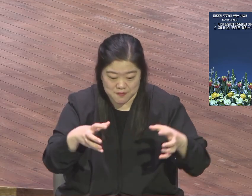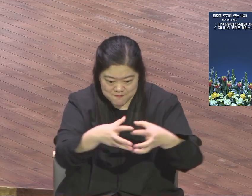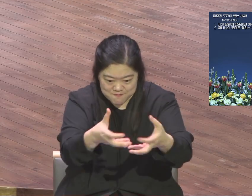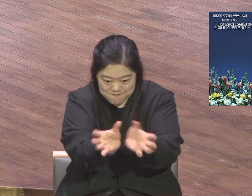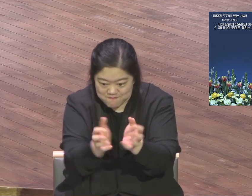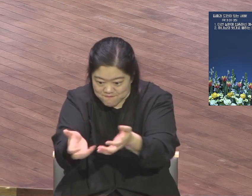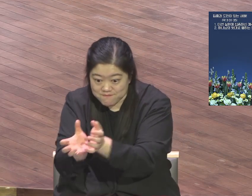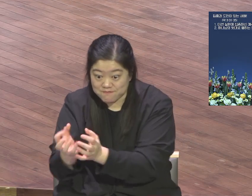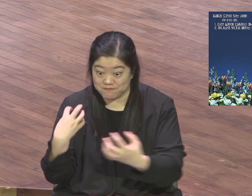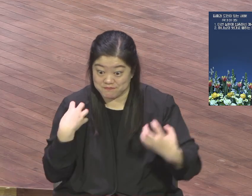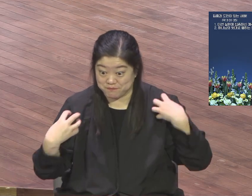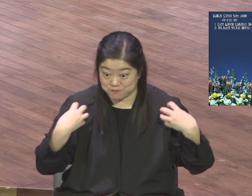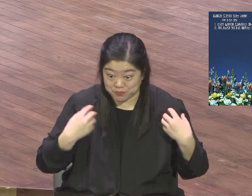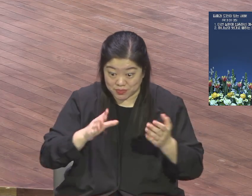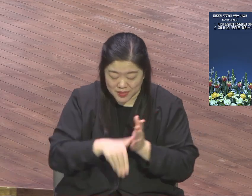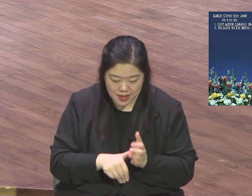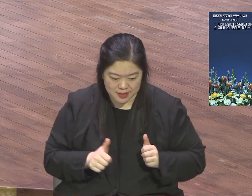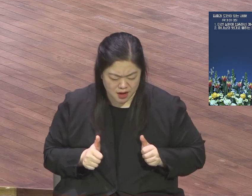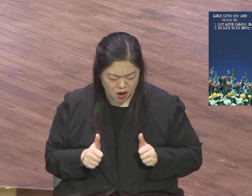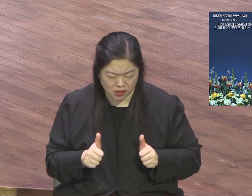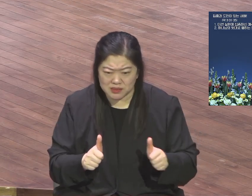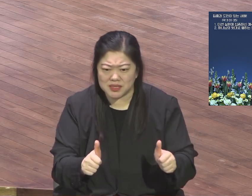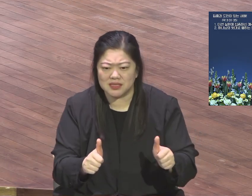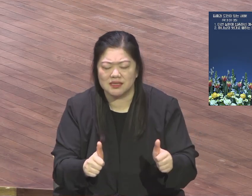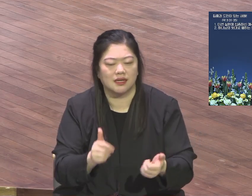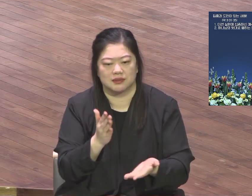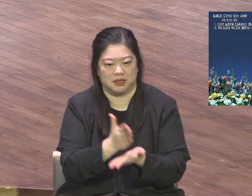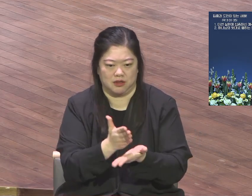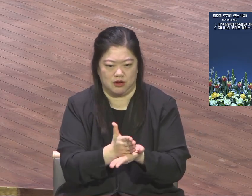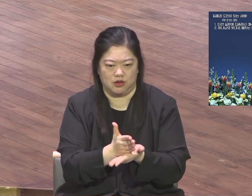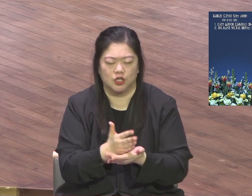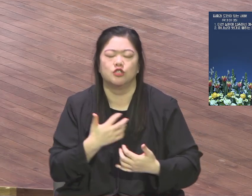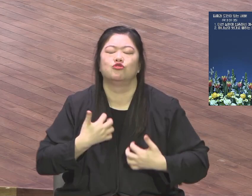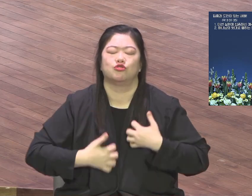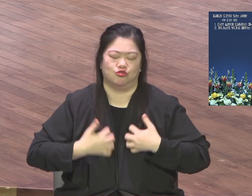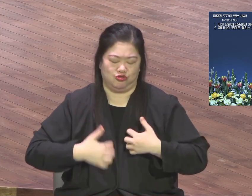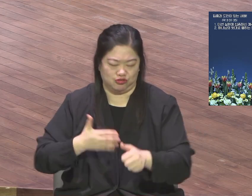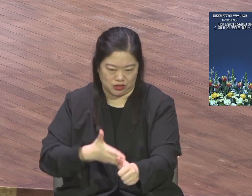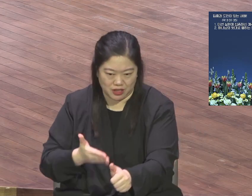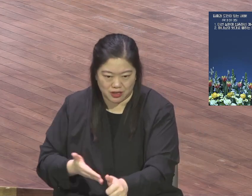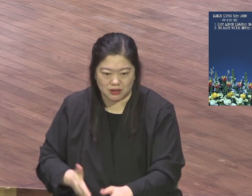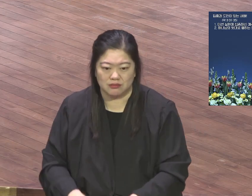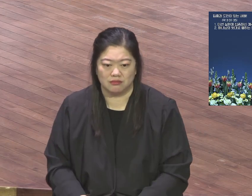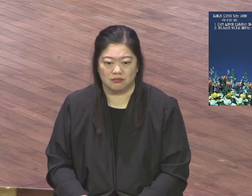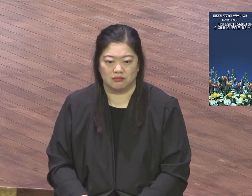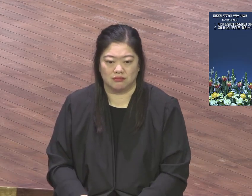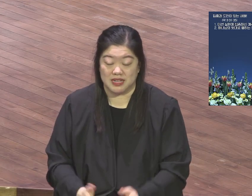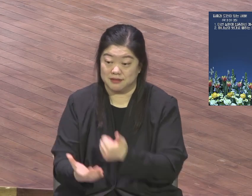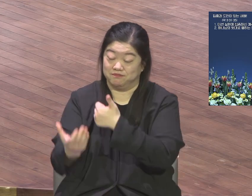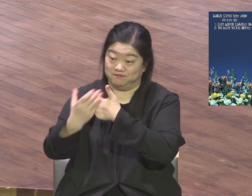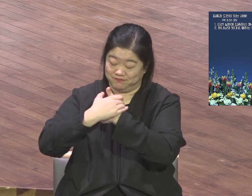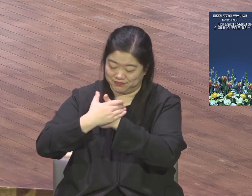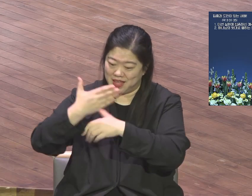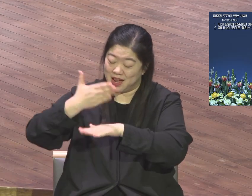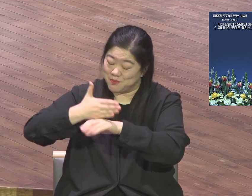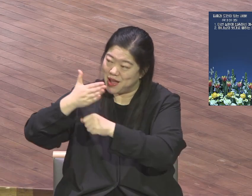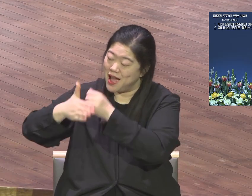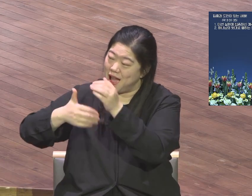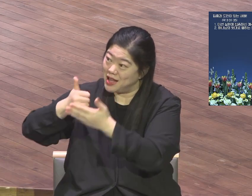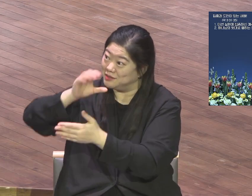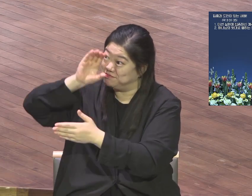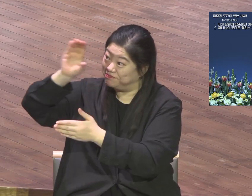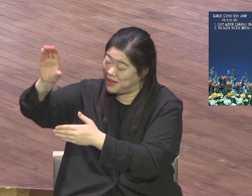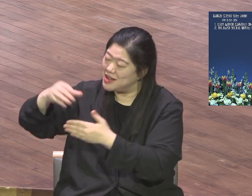여러분이 기도하면 하나님 할 수 있도록 집중하게 하시고 또 여러분 실천하게 하시고 다 하게 하신다니까요. 되리라